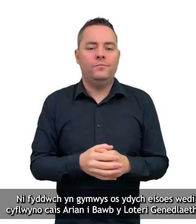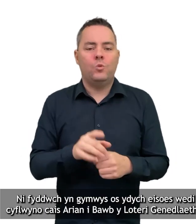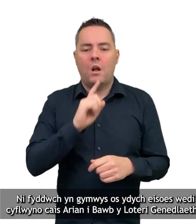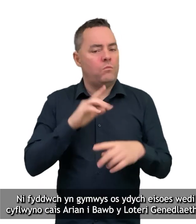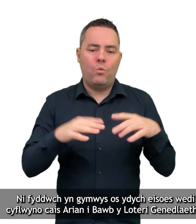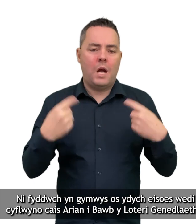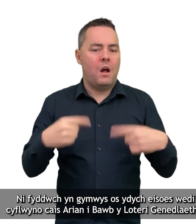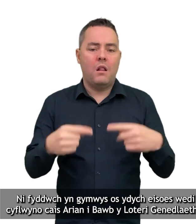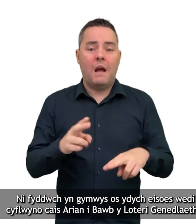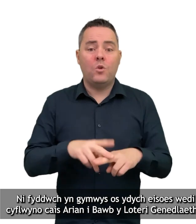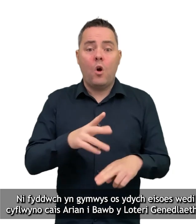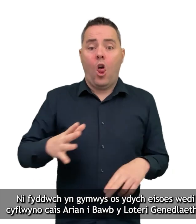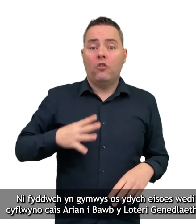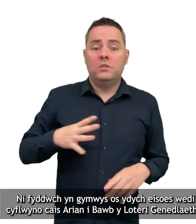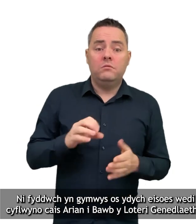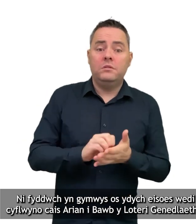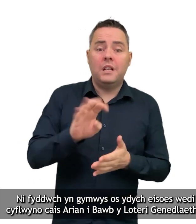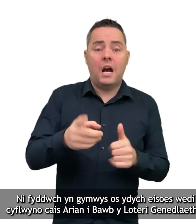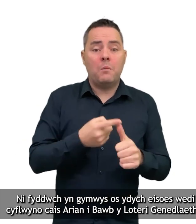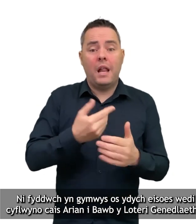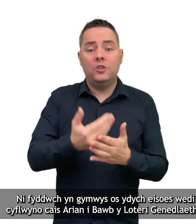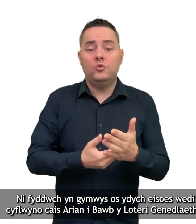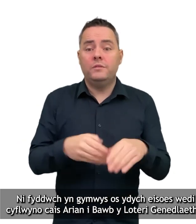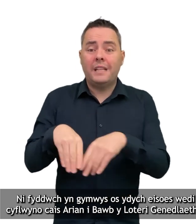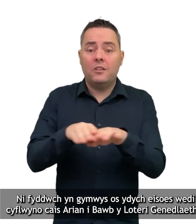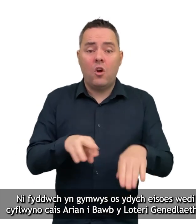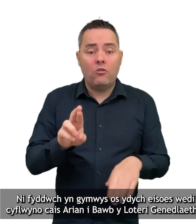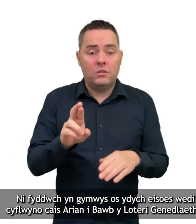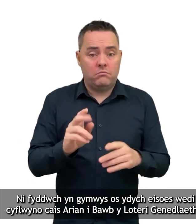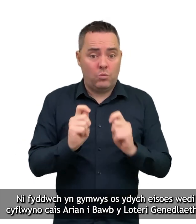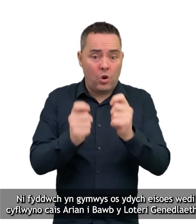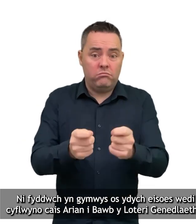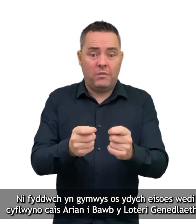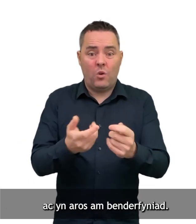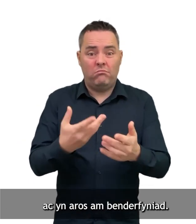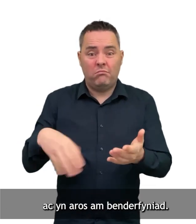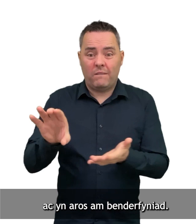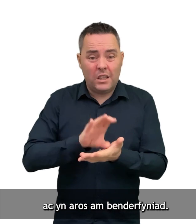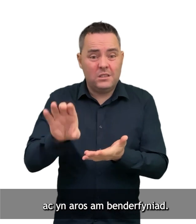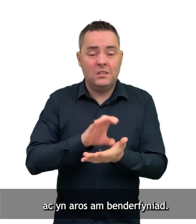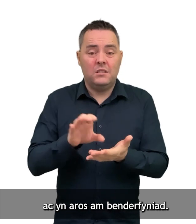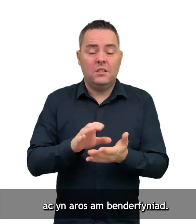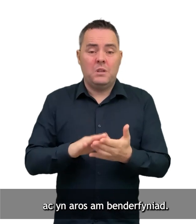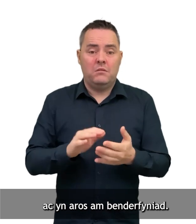Ni fyddwch chi'n gymwys os ydych chi eisoes wedi cyflwyno cais arian i bawb y Loteri Genedlaethol a'ch bod yn aros am benderfyniad.